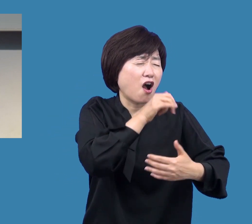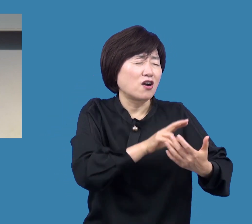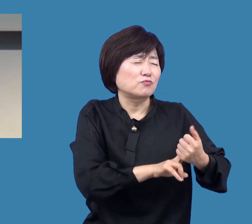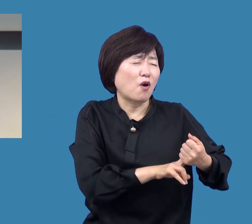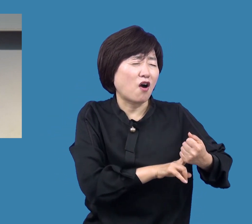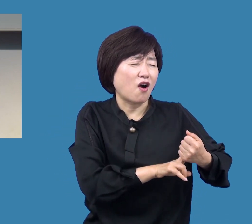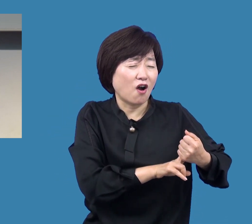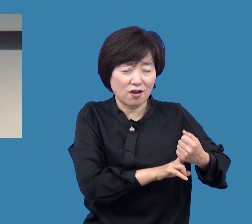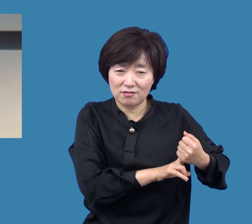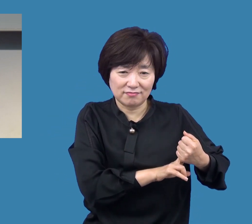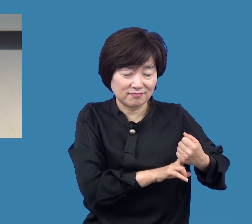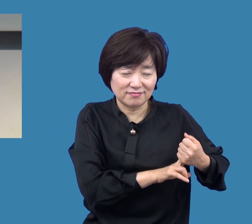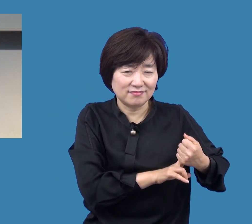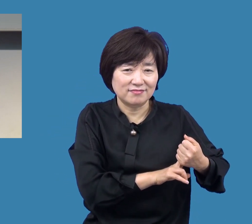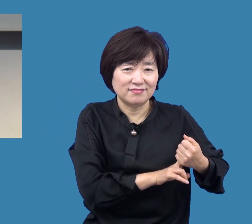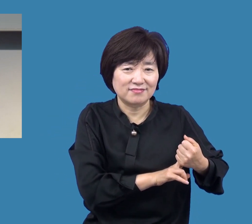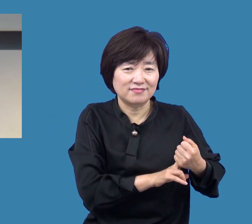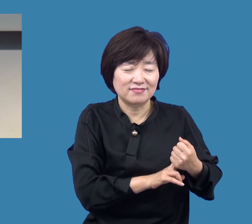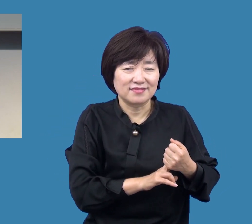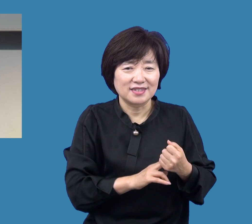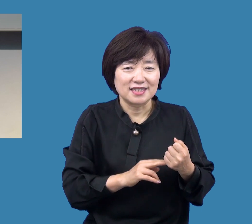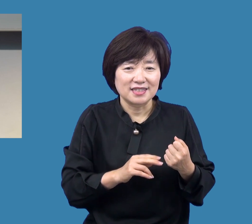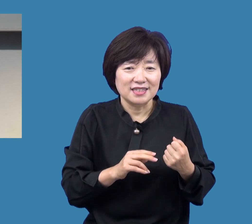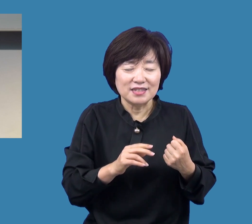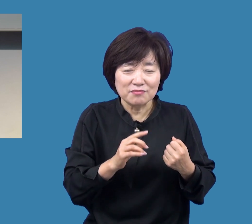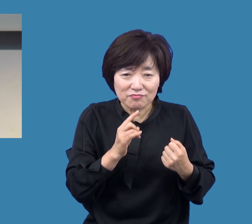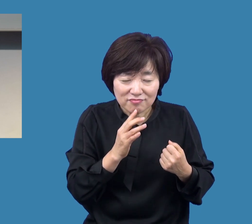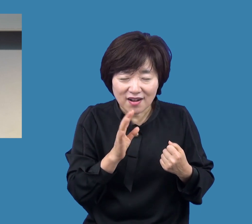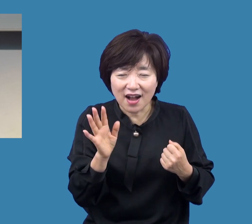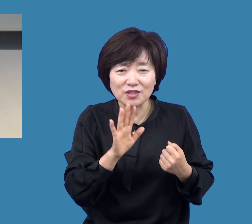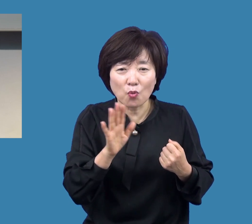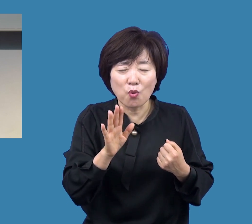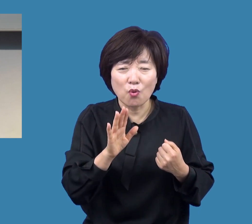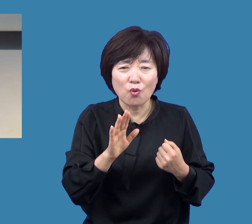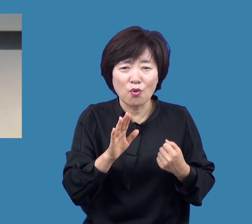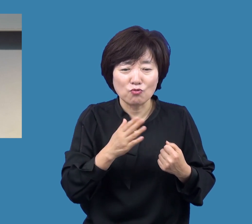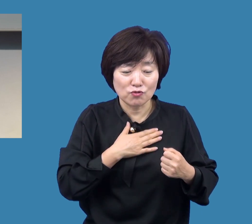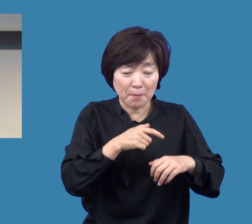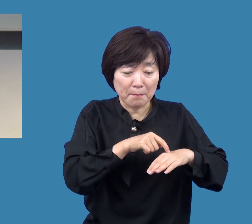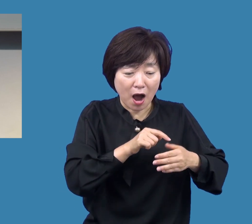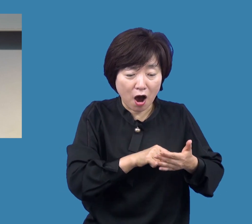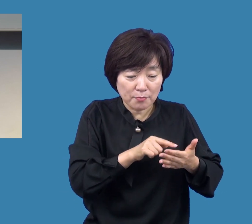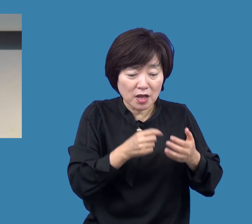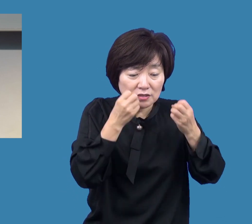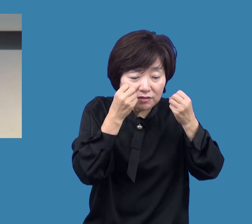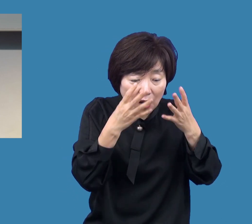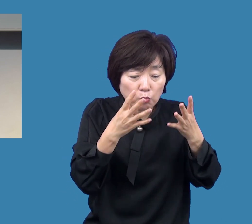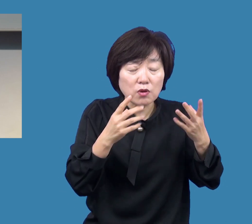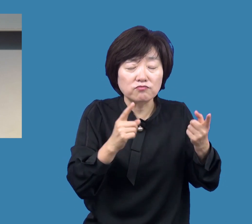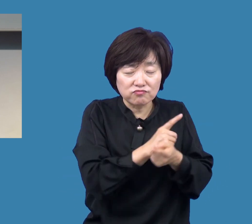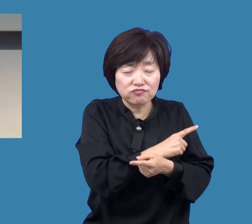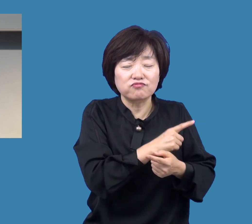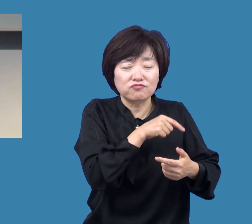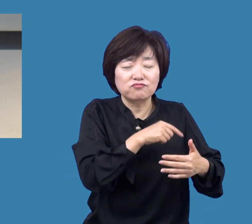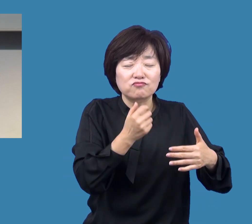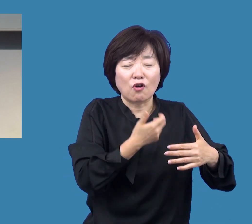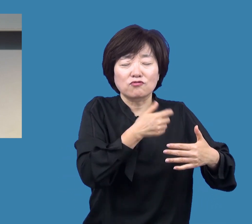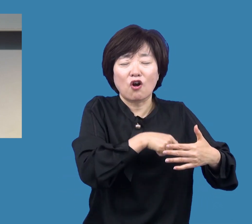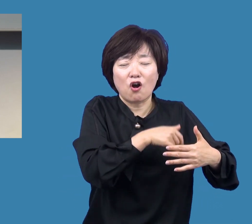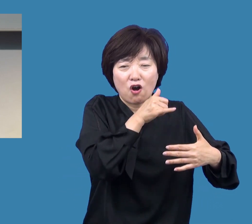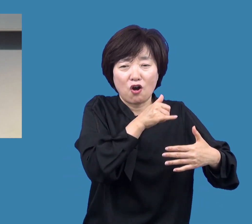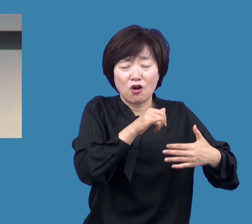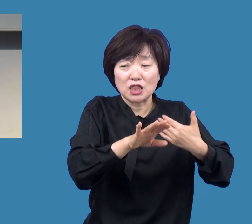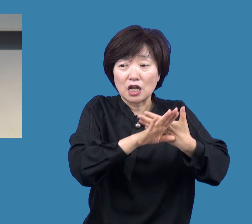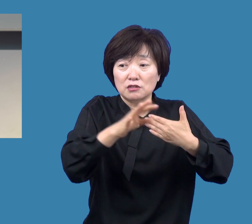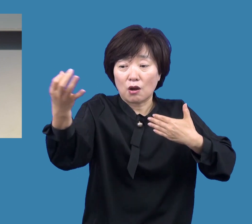추상적이고 주관적인 분만이 아니라는 거예요. 우리 마음을 새롭게 하신다고 하는 건 물론 우리가 경험하고 고백하는 역사긴 하지만 밖에 있는 다른 사람들은